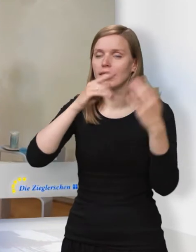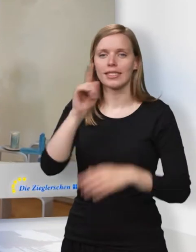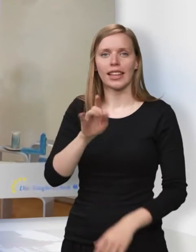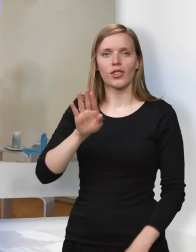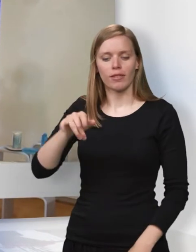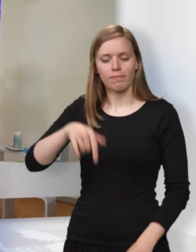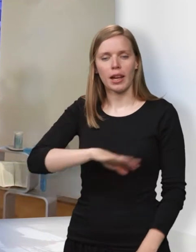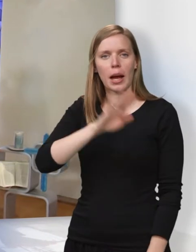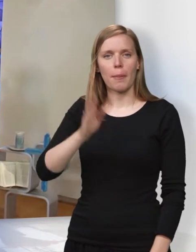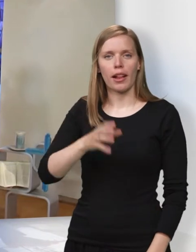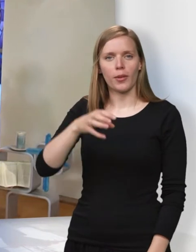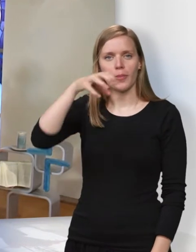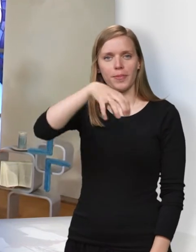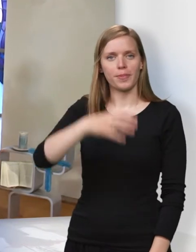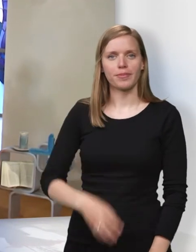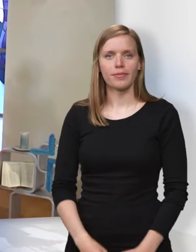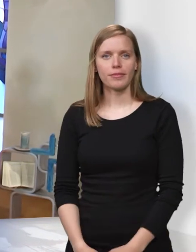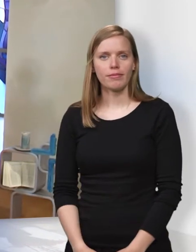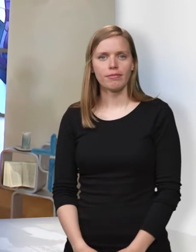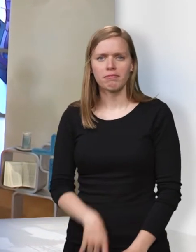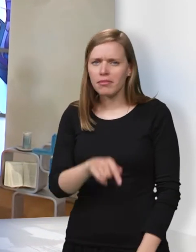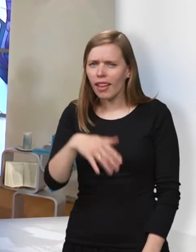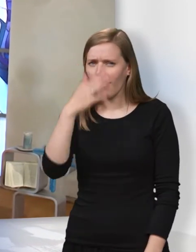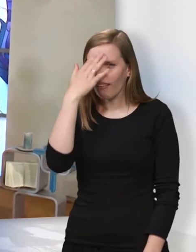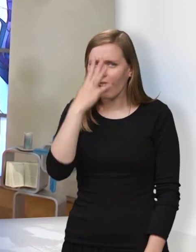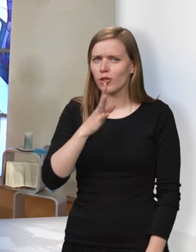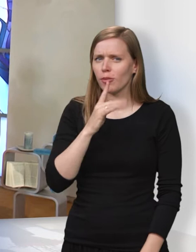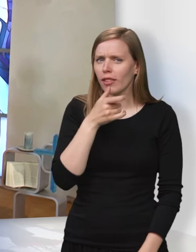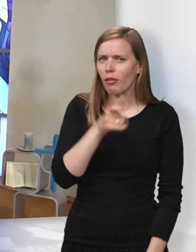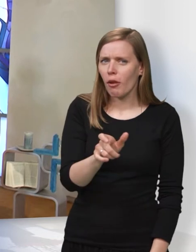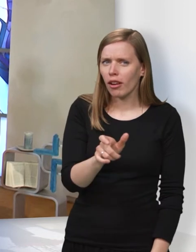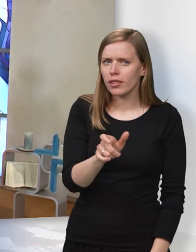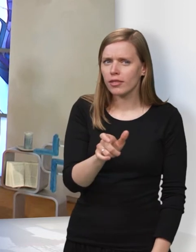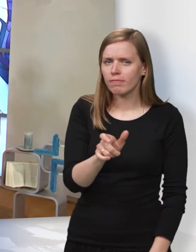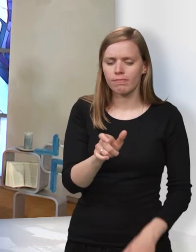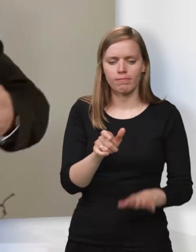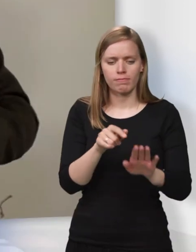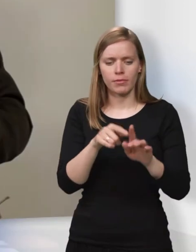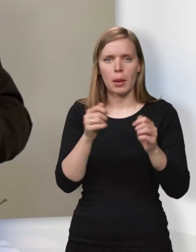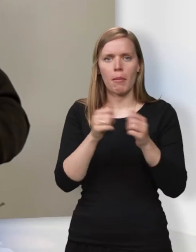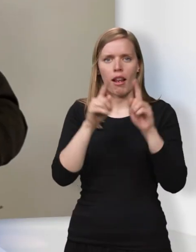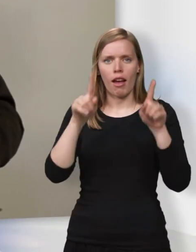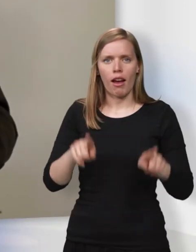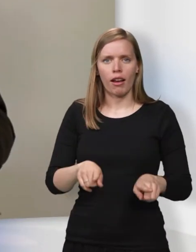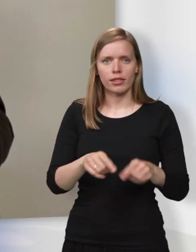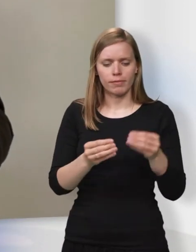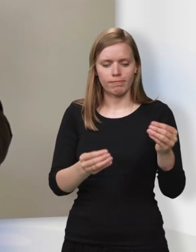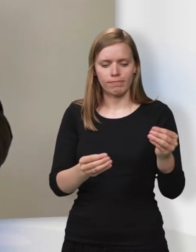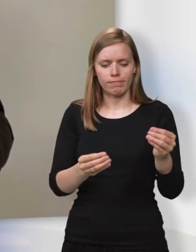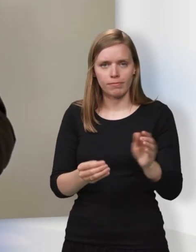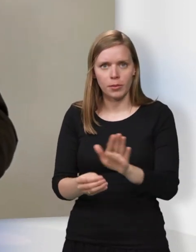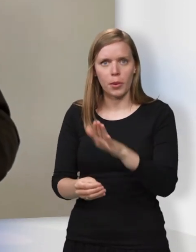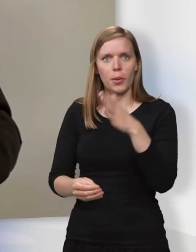auf dem Höchsten. Kennen Sie dieses Sprichwort? Das Blatt wendet